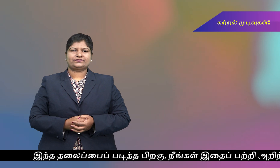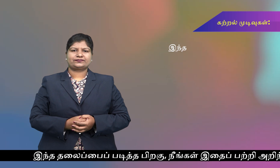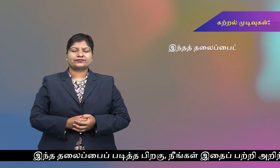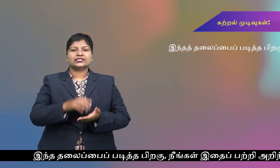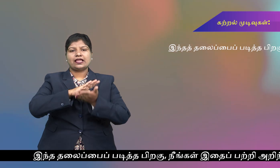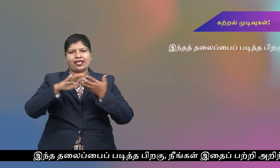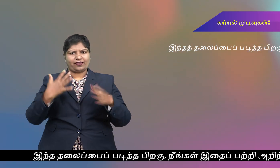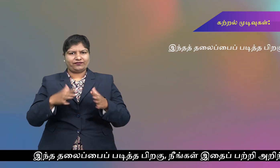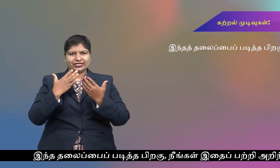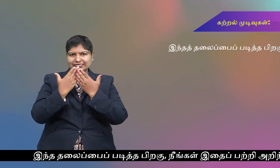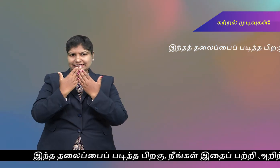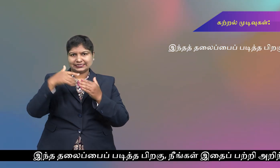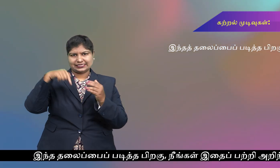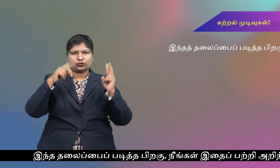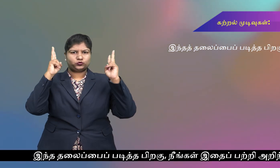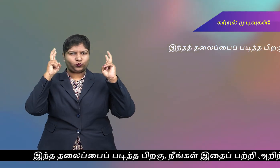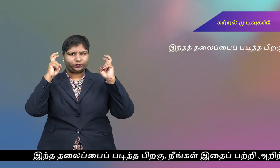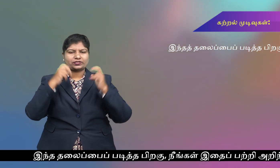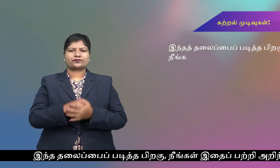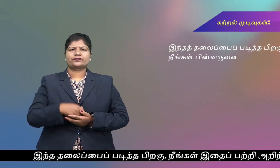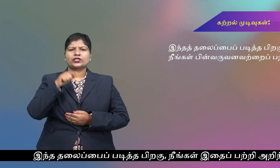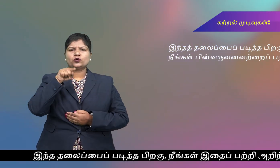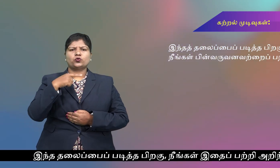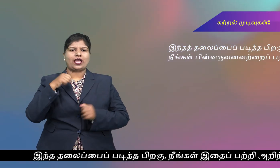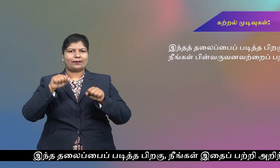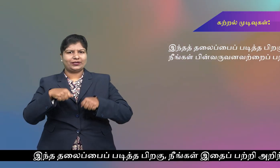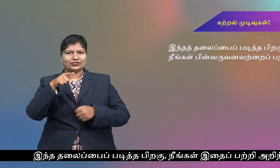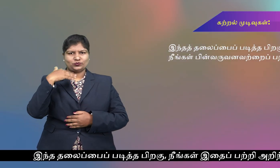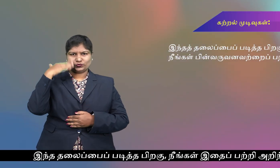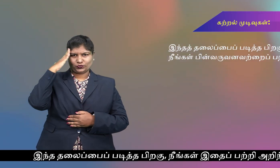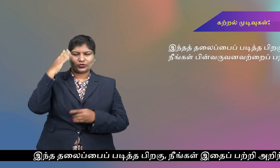இந்த தலைப்பை படித்த பிறகு நீங்கள் இதை பற்றி அறிந்து கொள்வீர்கள்.